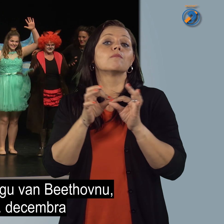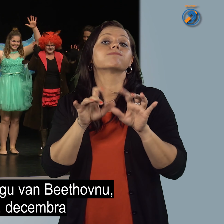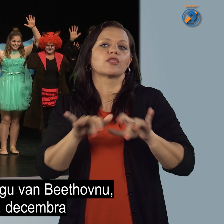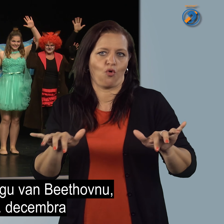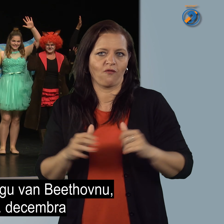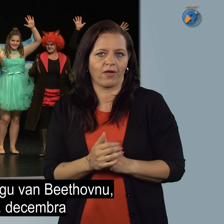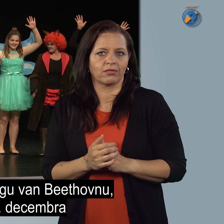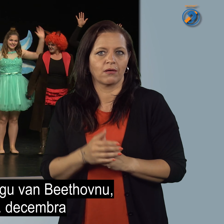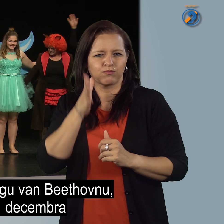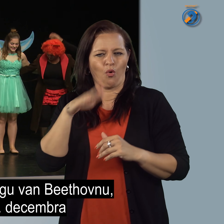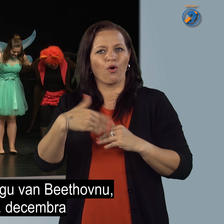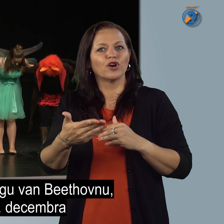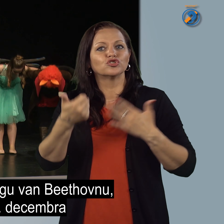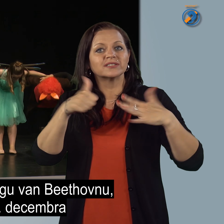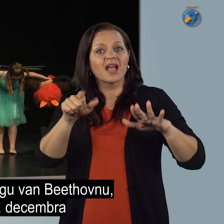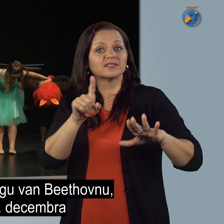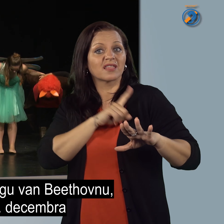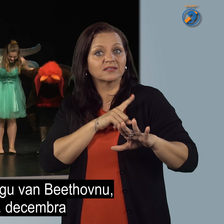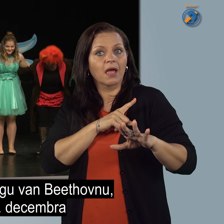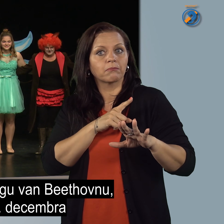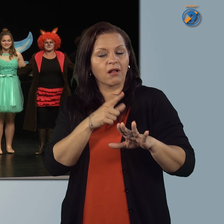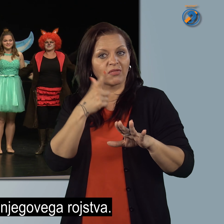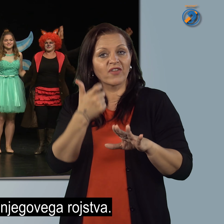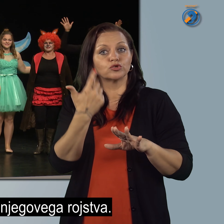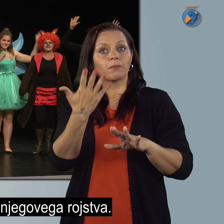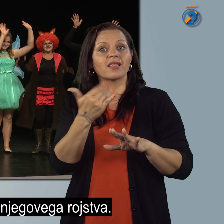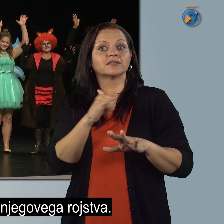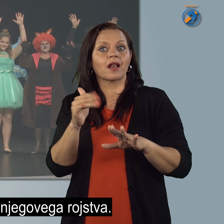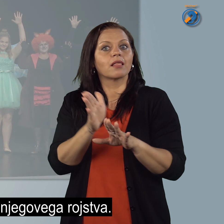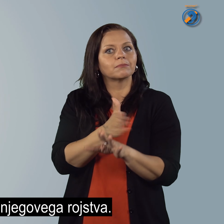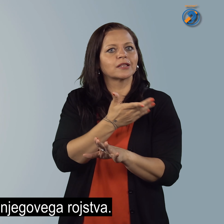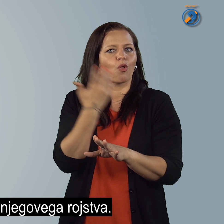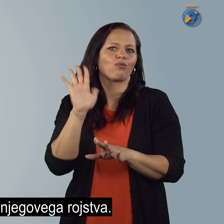16. decembra minilo 250 let od njegovega rojstva.